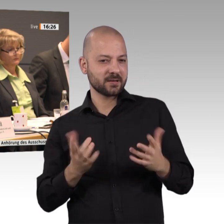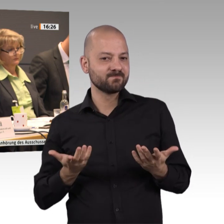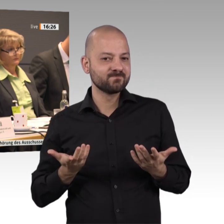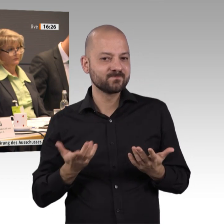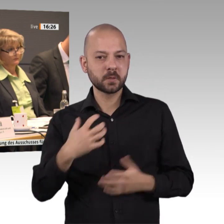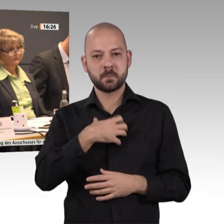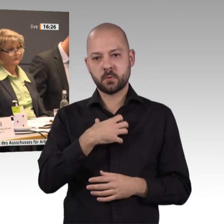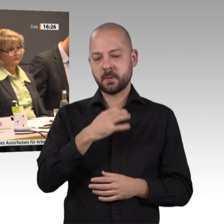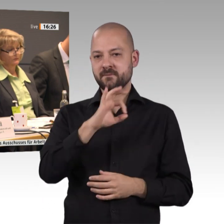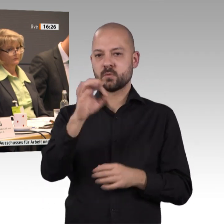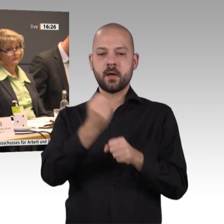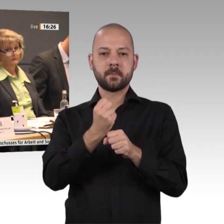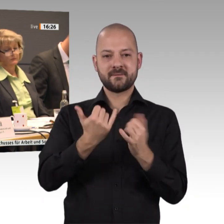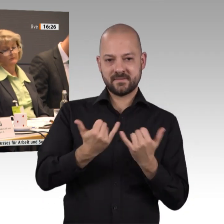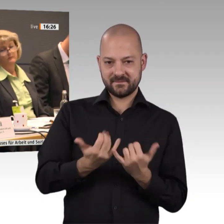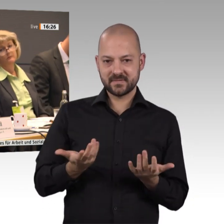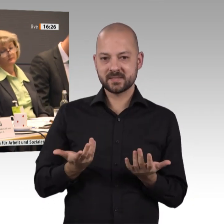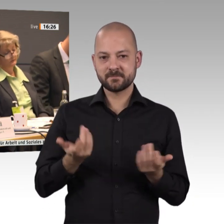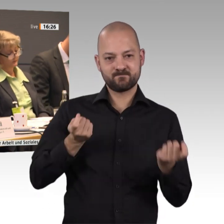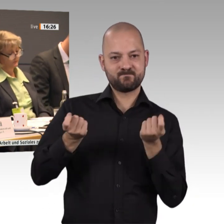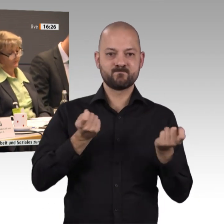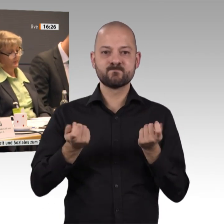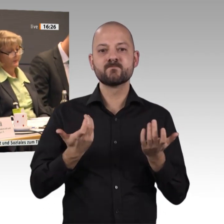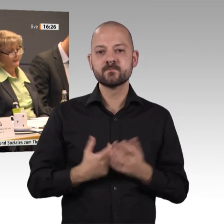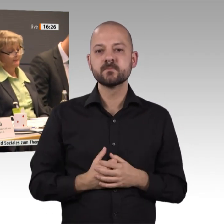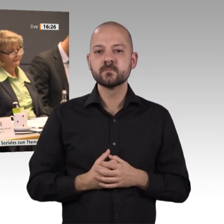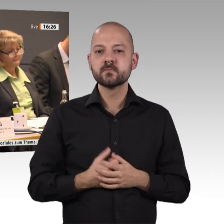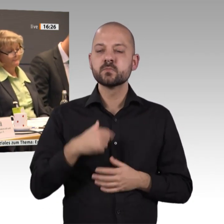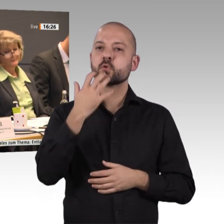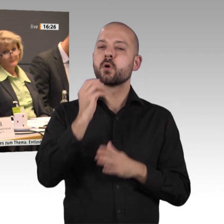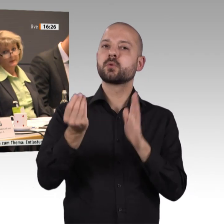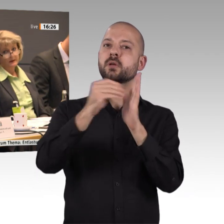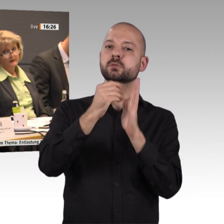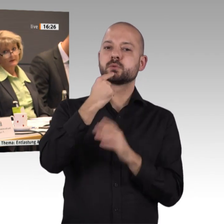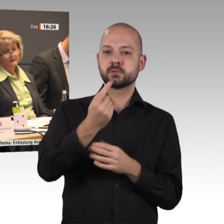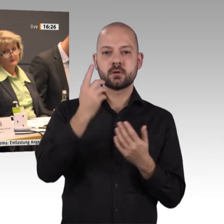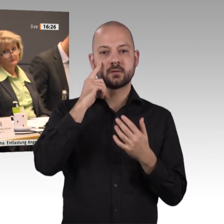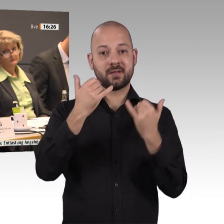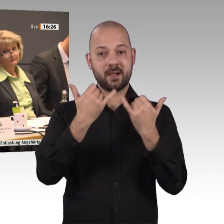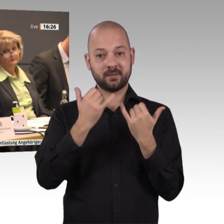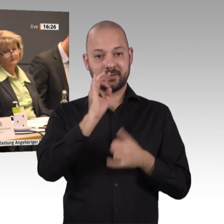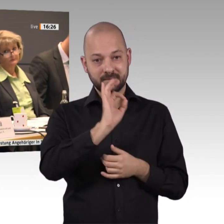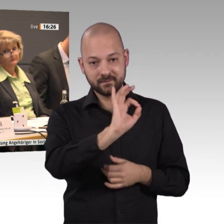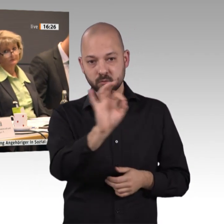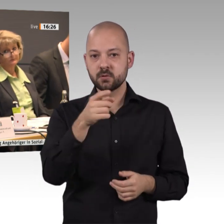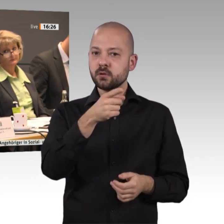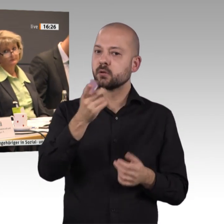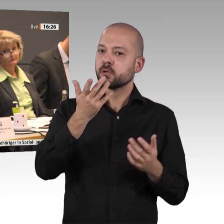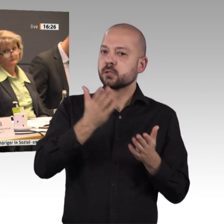eine Pflegeeinrichtung, das Kinder mit Mehrfachbehinderungen aufnimmt, wo die Eltern oder auch Großeltern, die ihre Enkel pflegen,